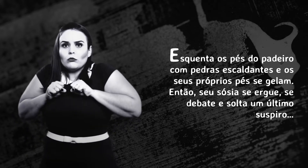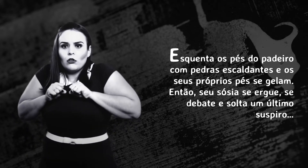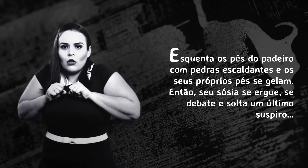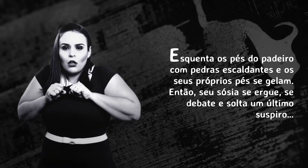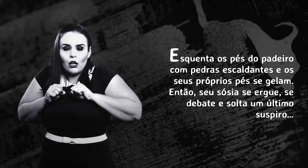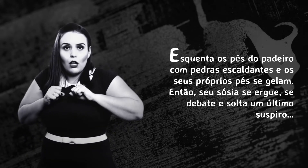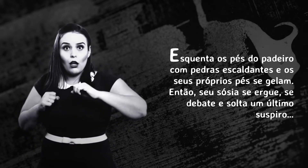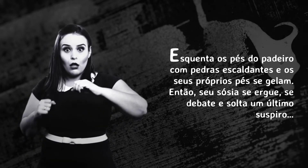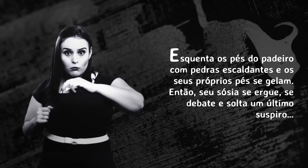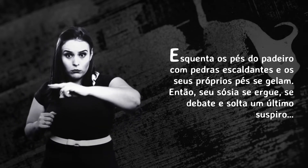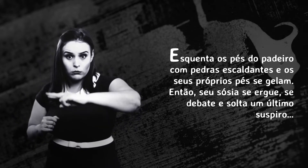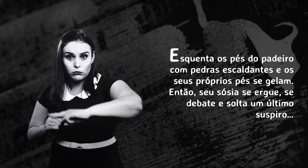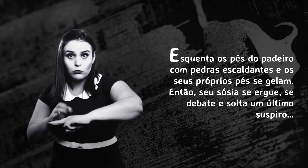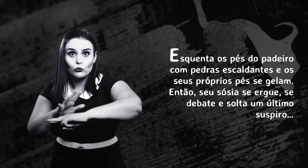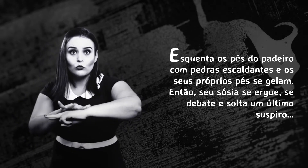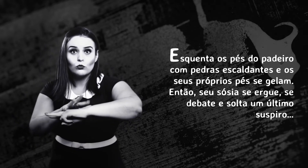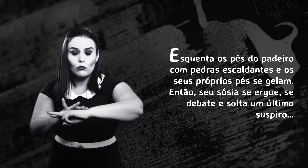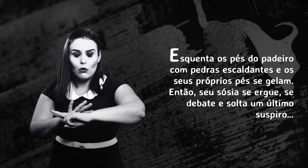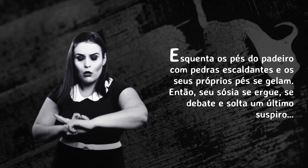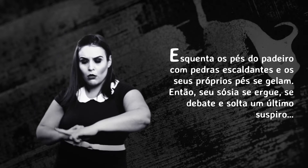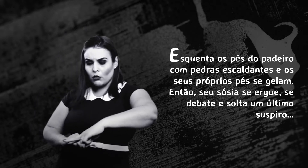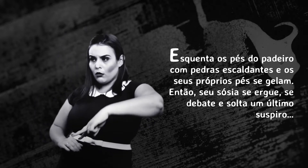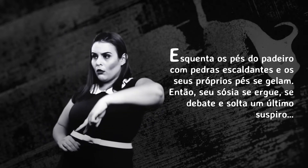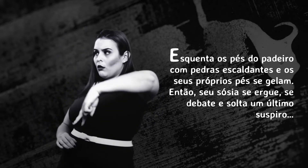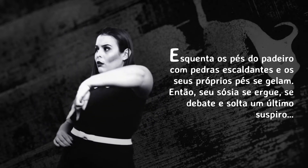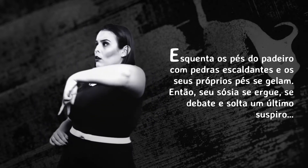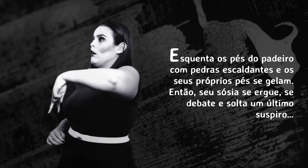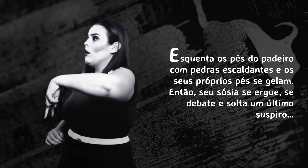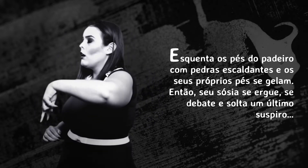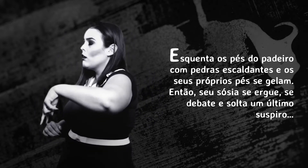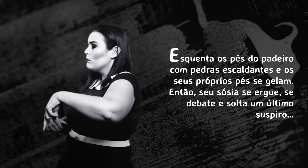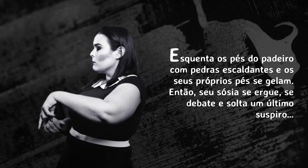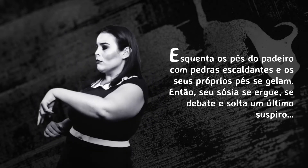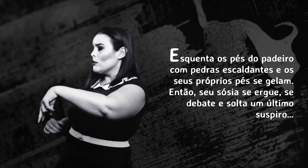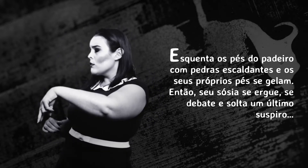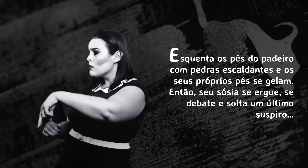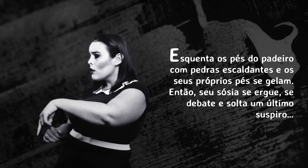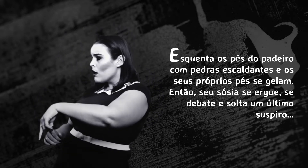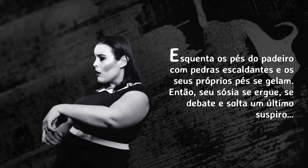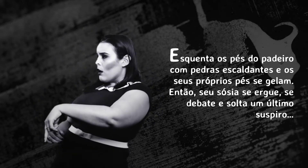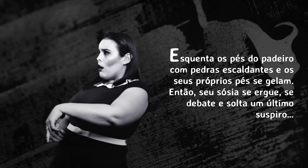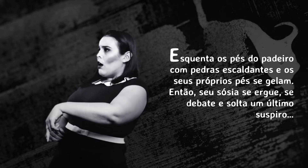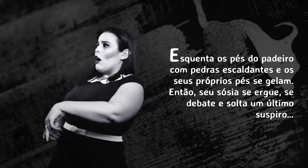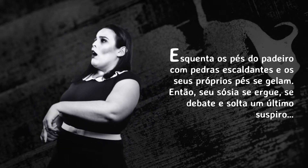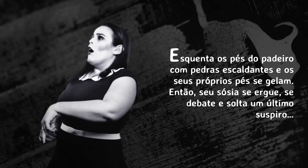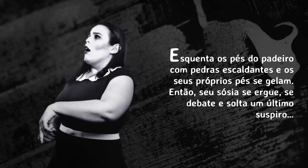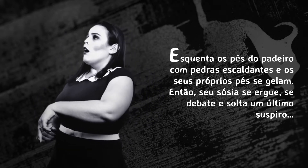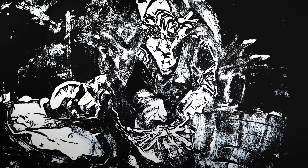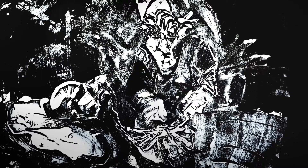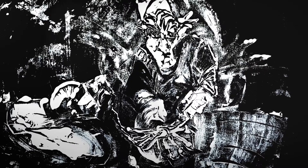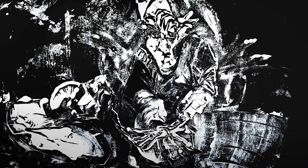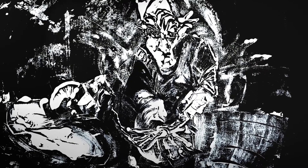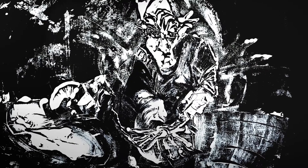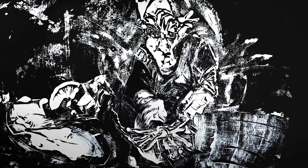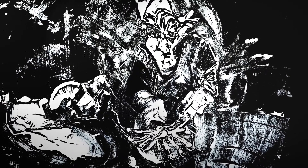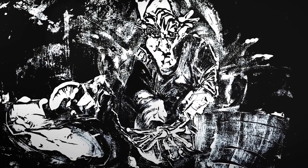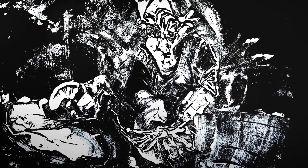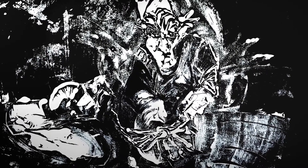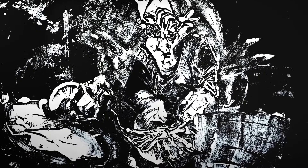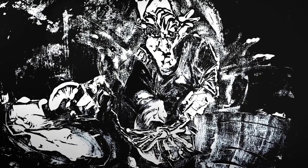se ergue, se debate e solta um último suspiro. O sósia ergue o tronco